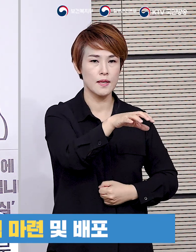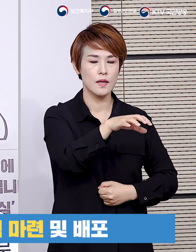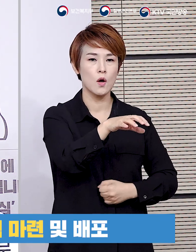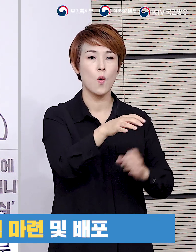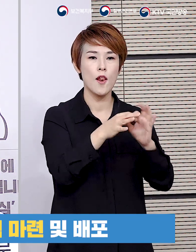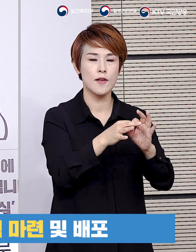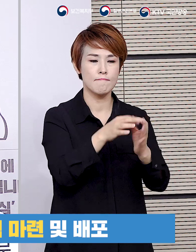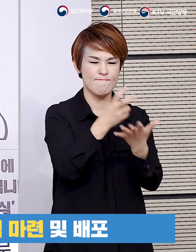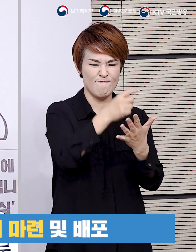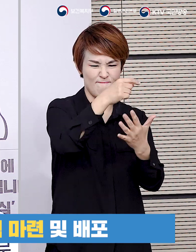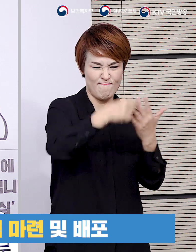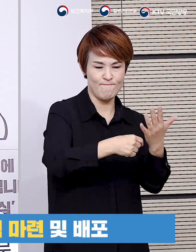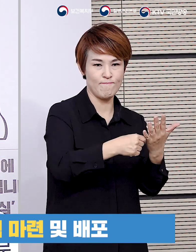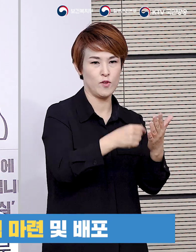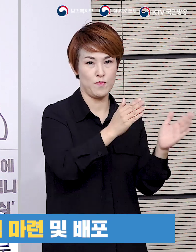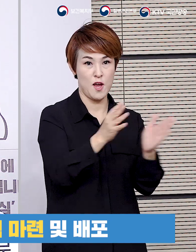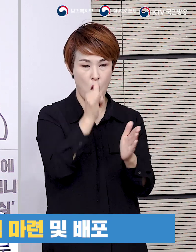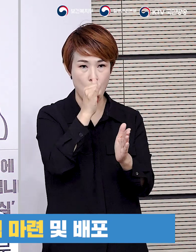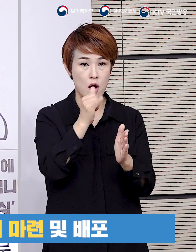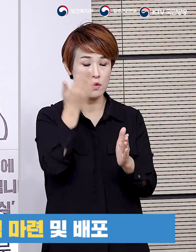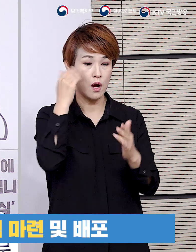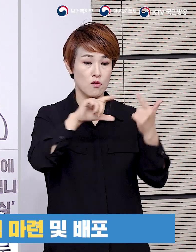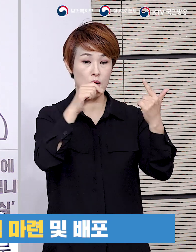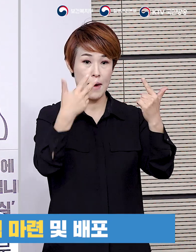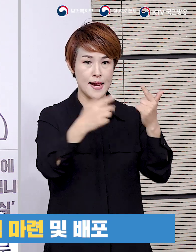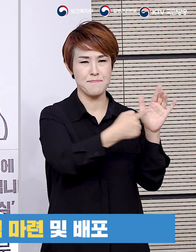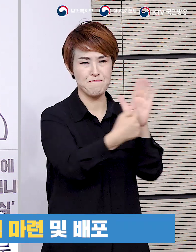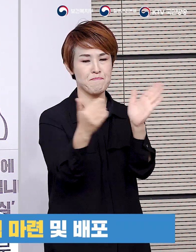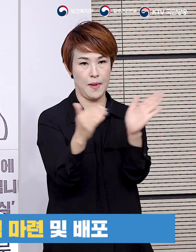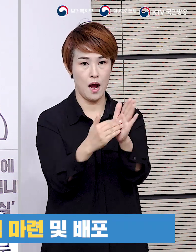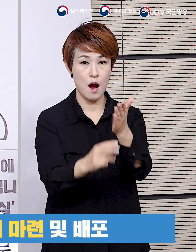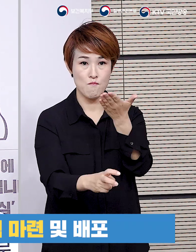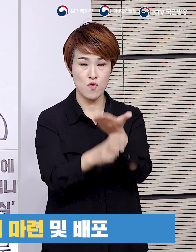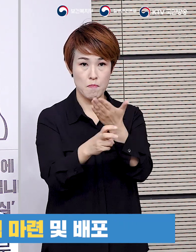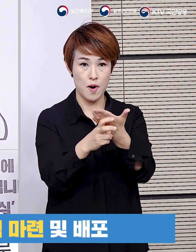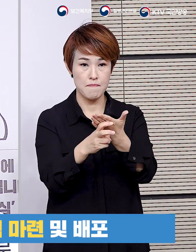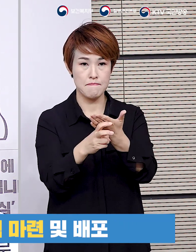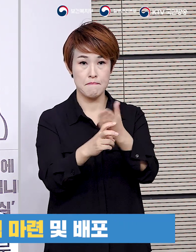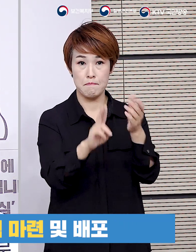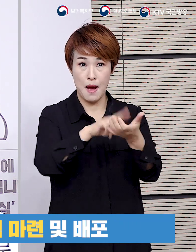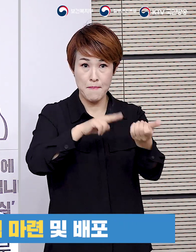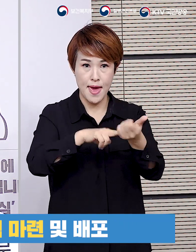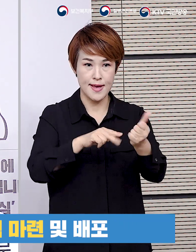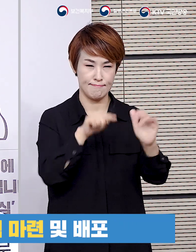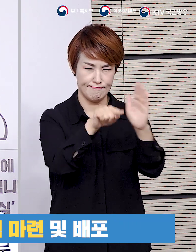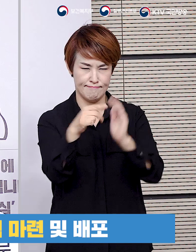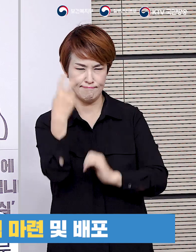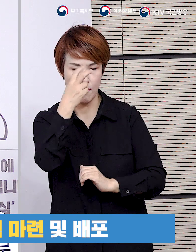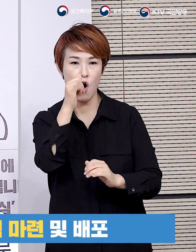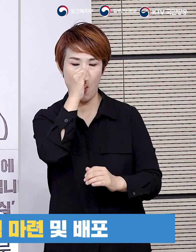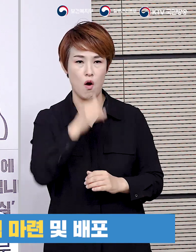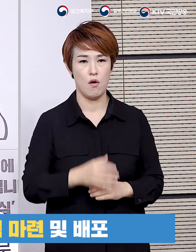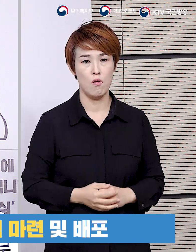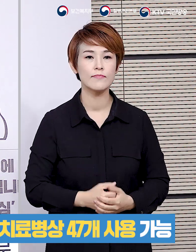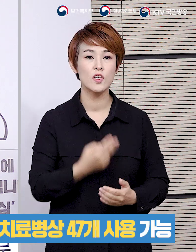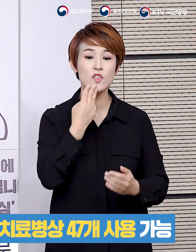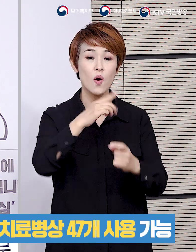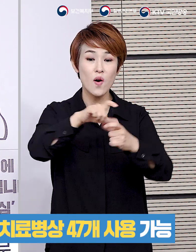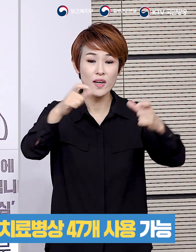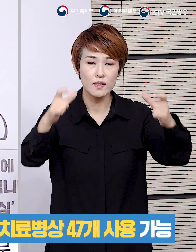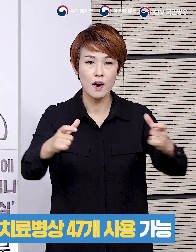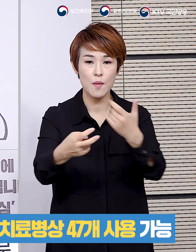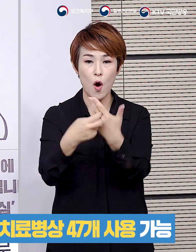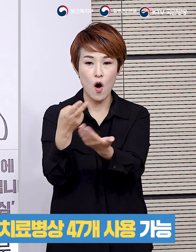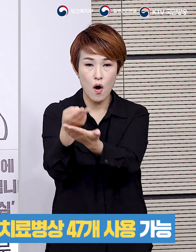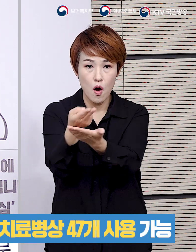수칙을 마련해서 지난 6월 8일 배포하였고 불법 방문 판매 활동을 현장 점검하고 있습니다.